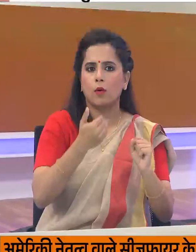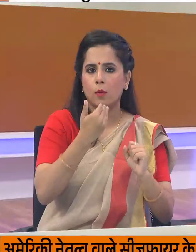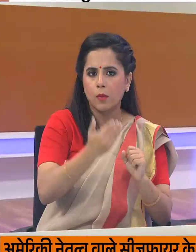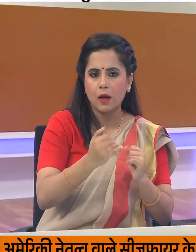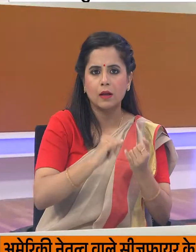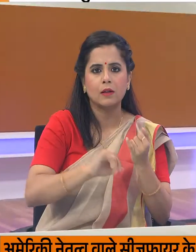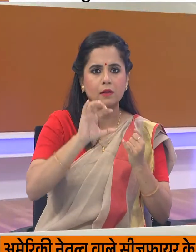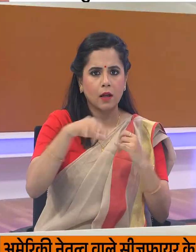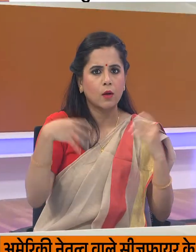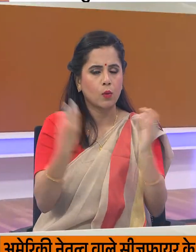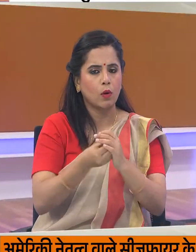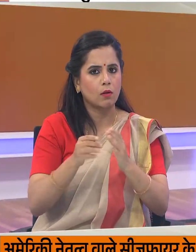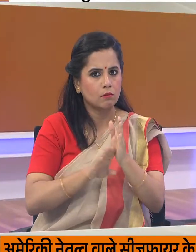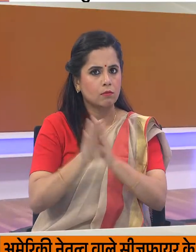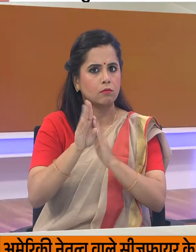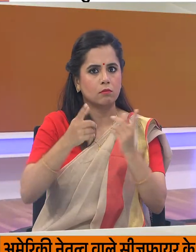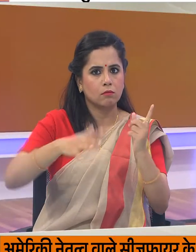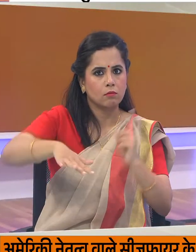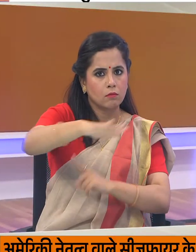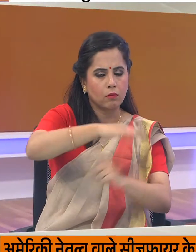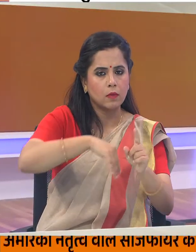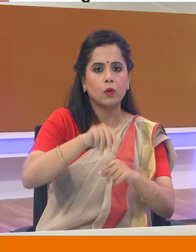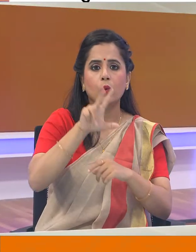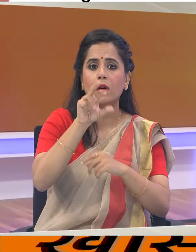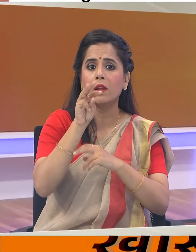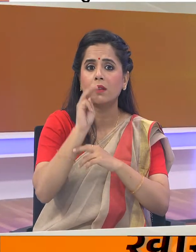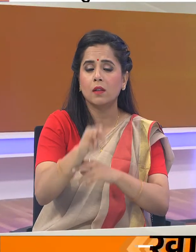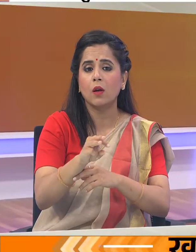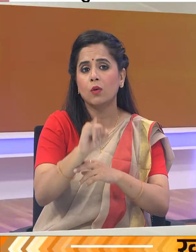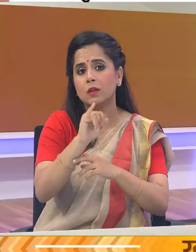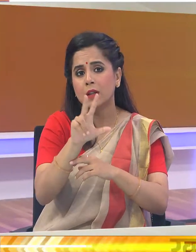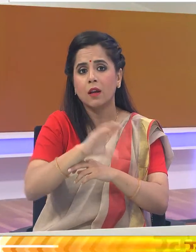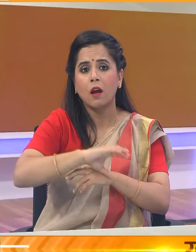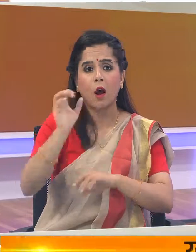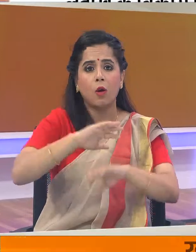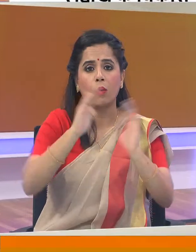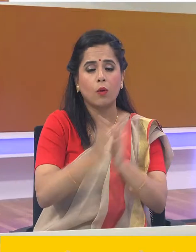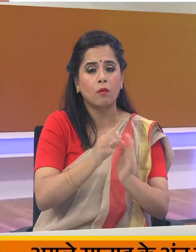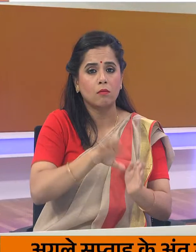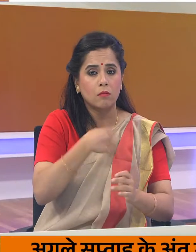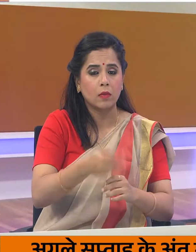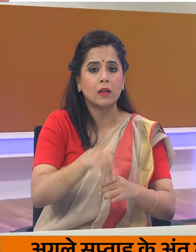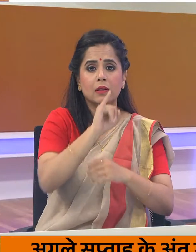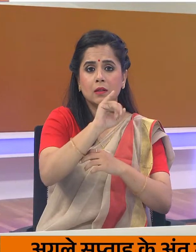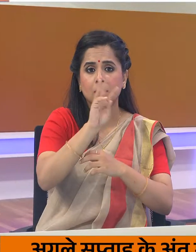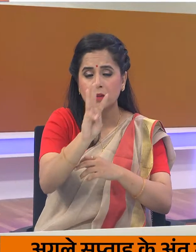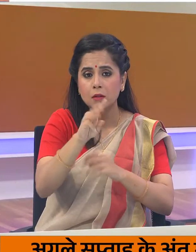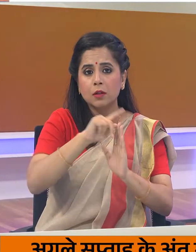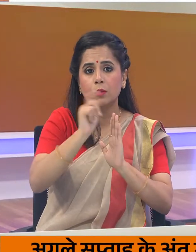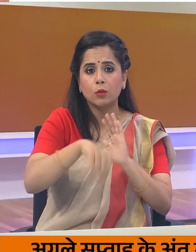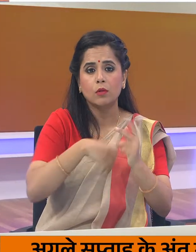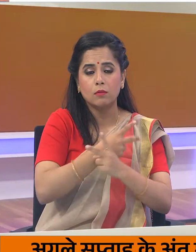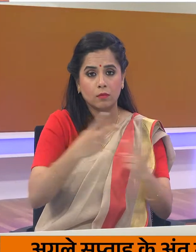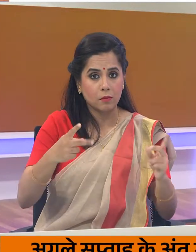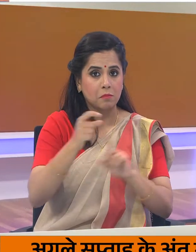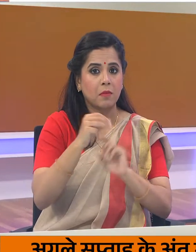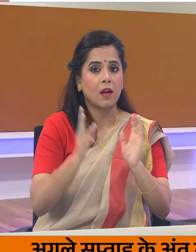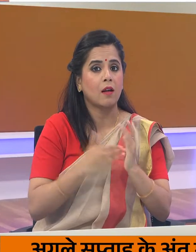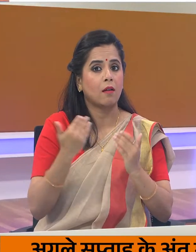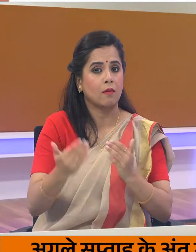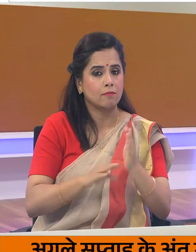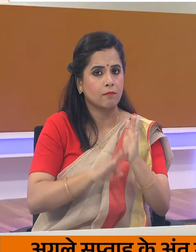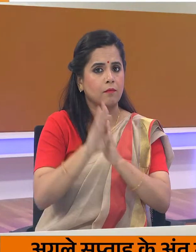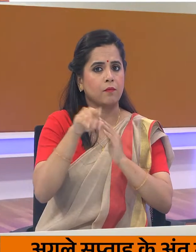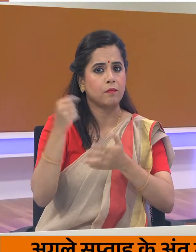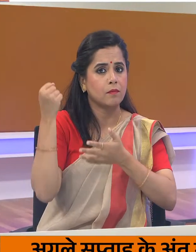के समग्र विकास के लिए 80,068 करोड़ की लागत से 63 परियोजनाओं वाले प्रधानमंत्री विकास